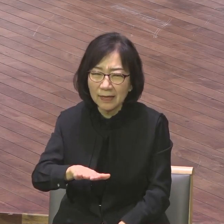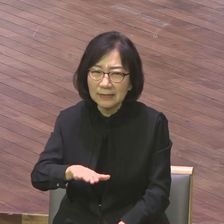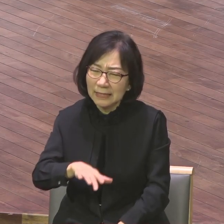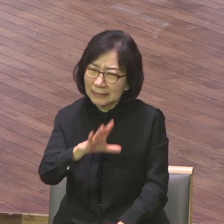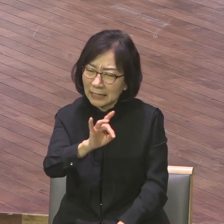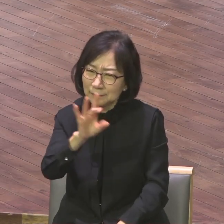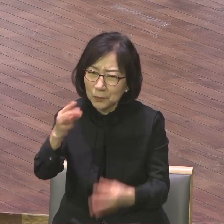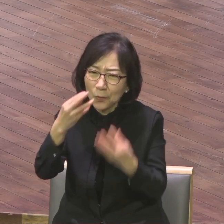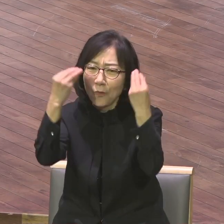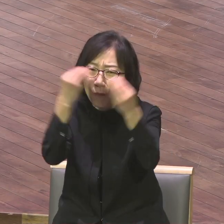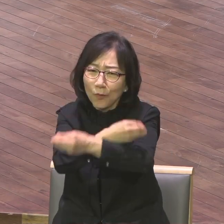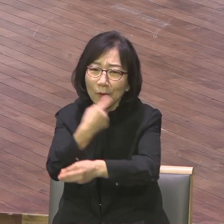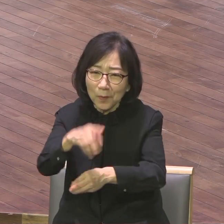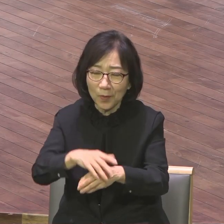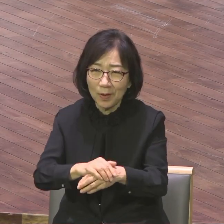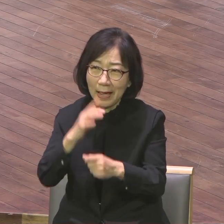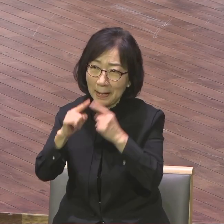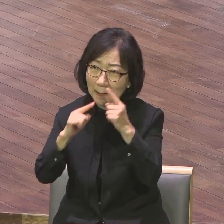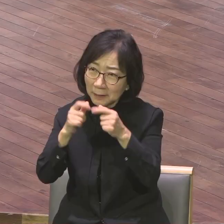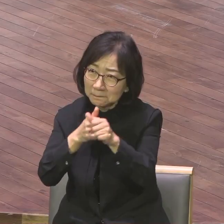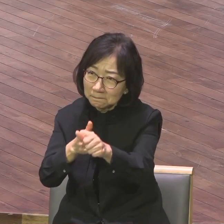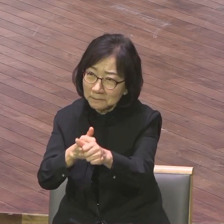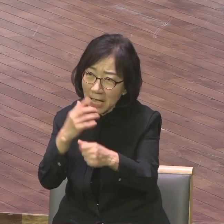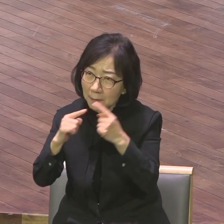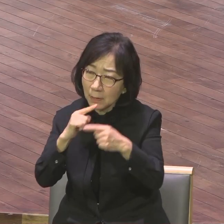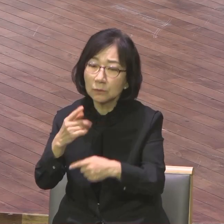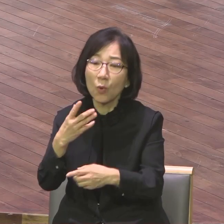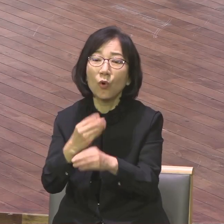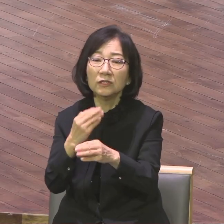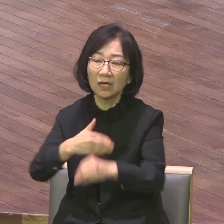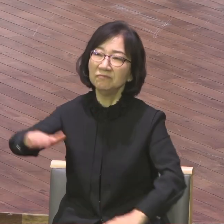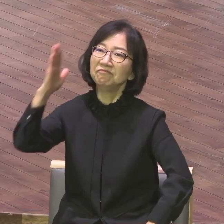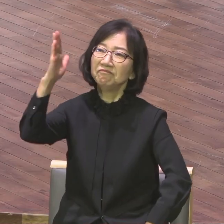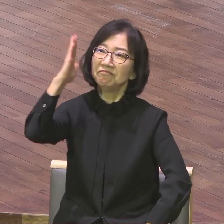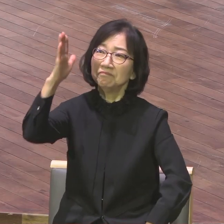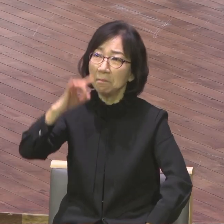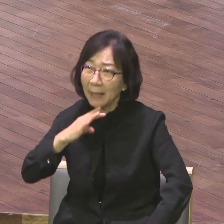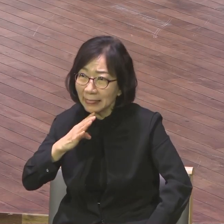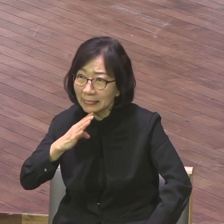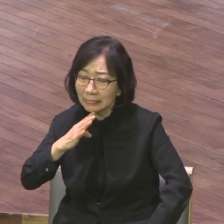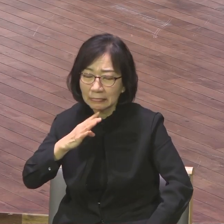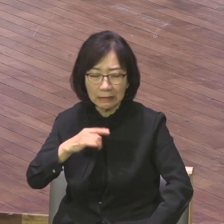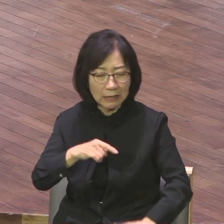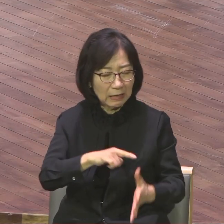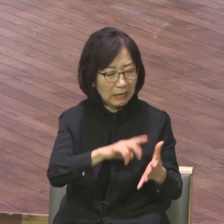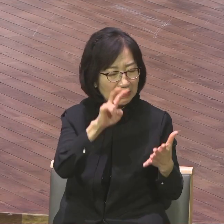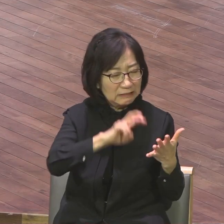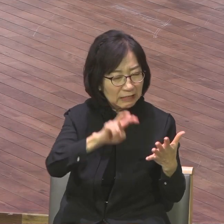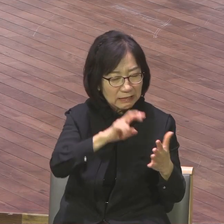설교 중심의 예배라고 착각할 수 있어요. 이 생각이 바뀌어야 돼요.